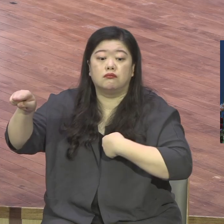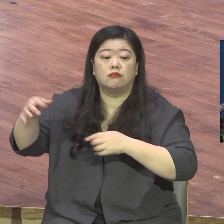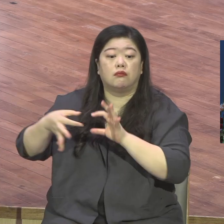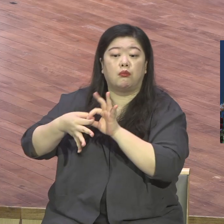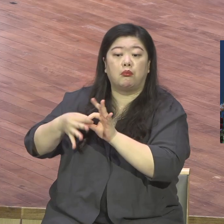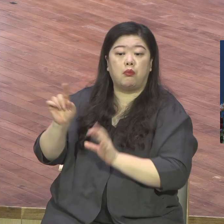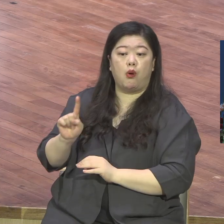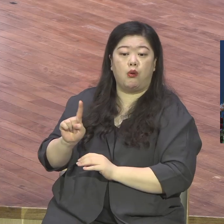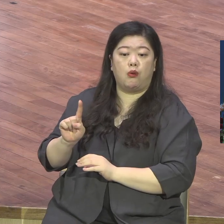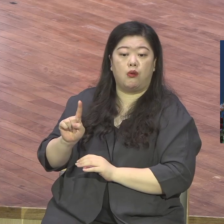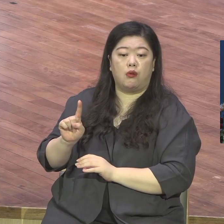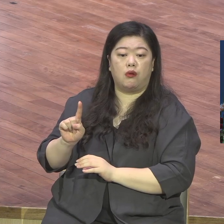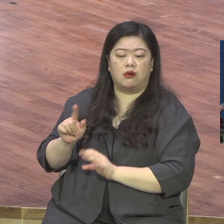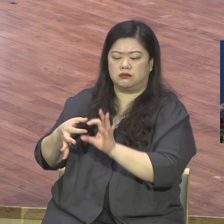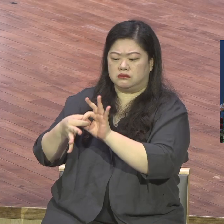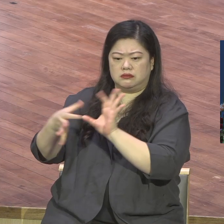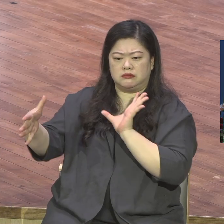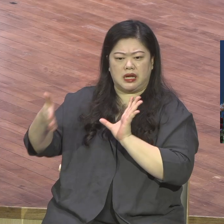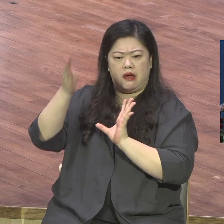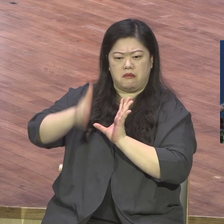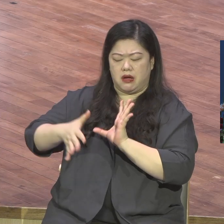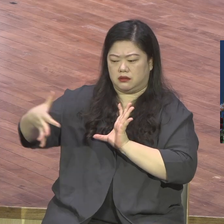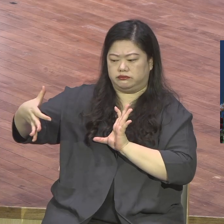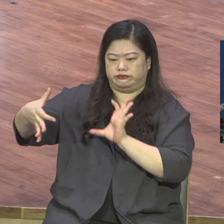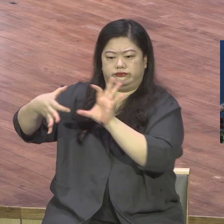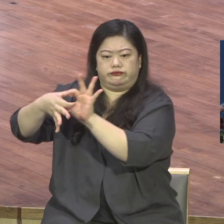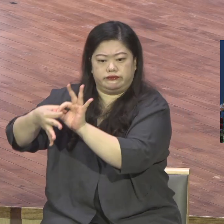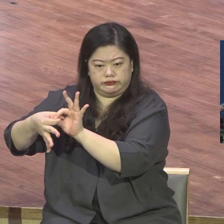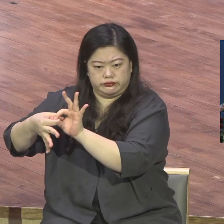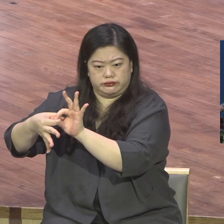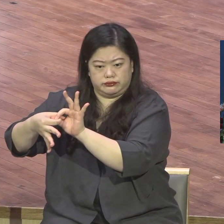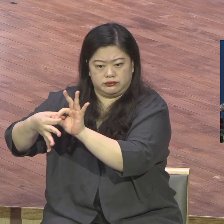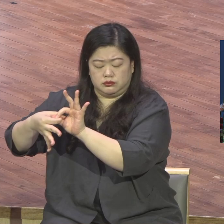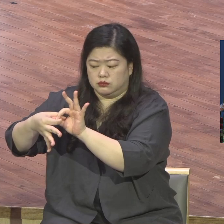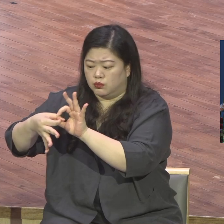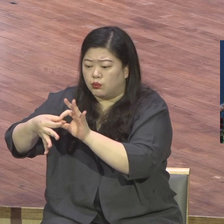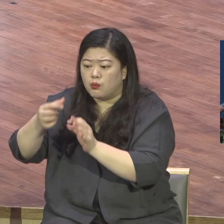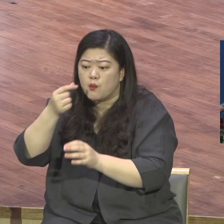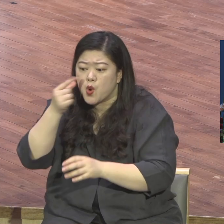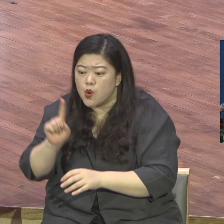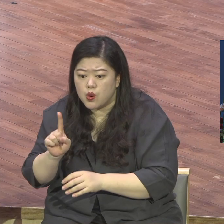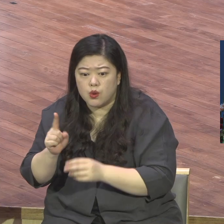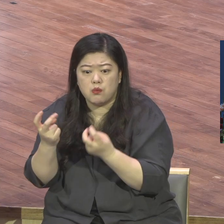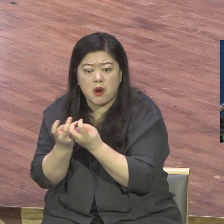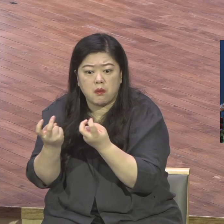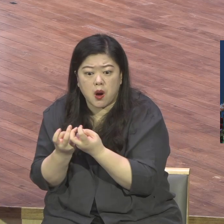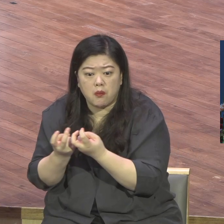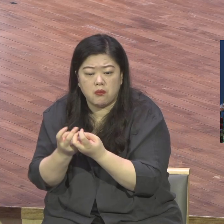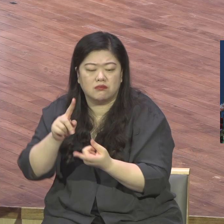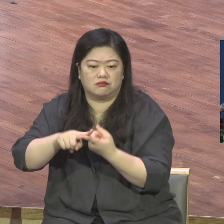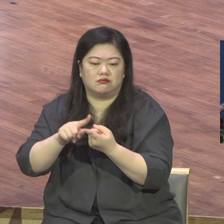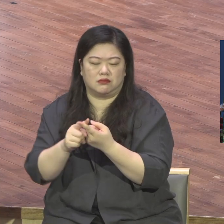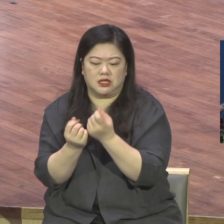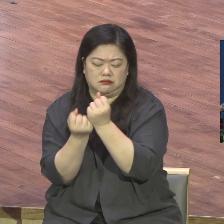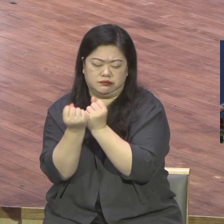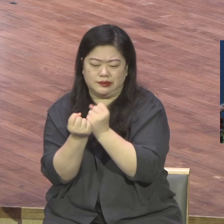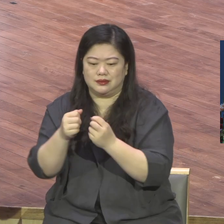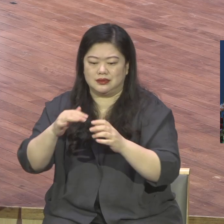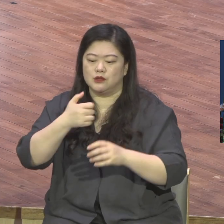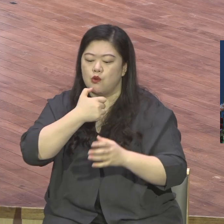참된 승리의 맛을 보고 살 수 있느냐, 그걸 구체적으로 밝히고